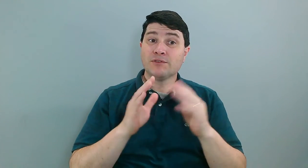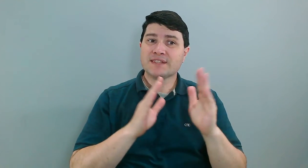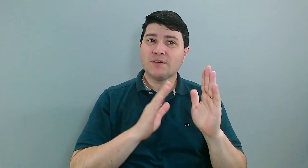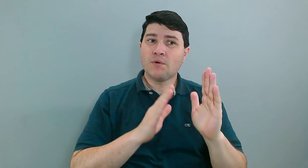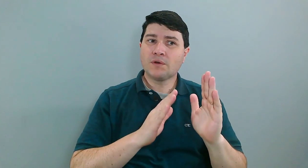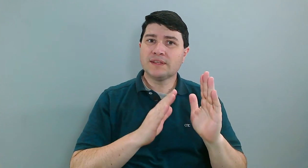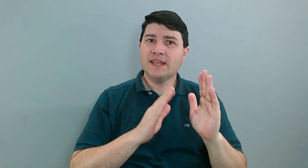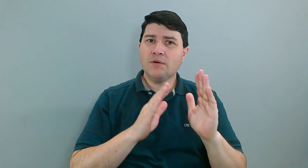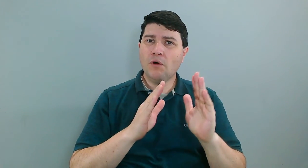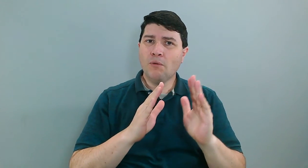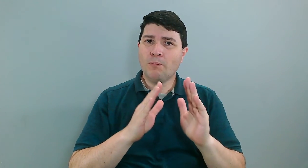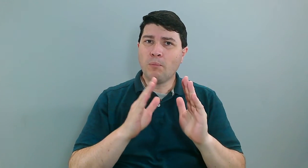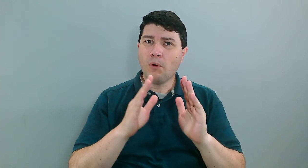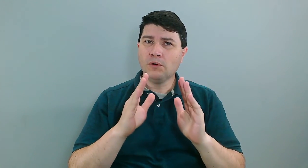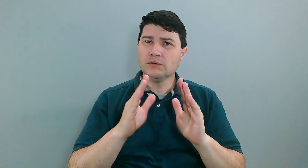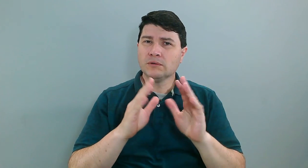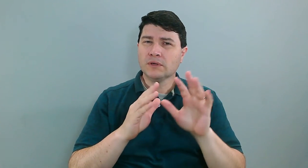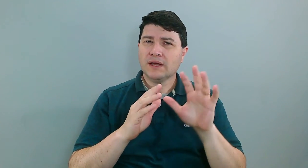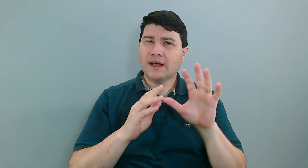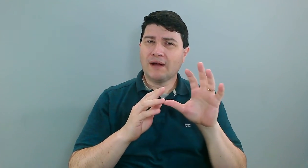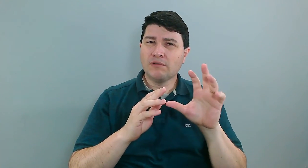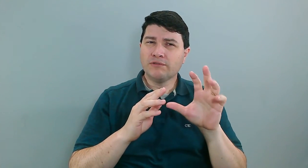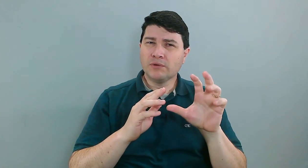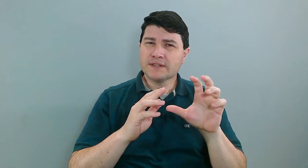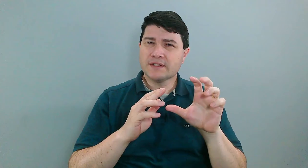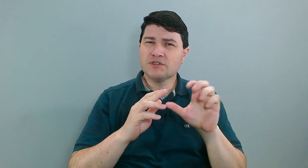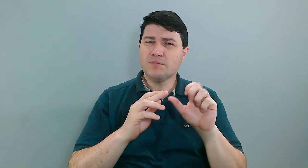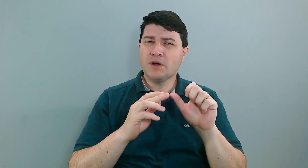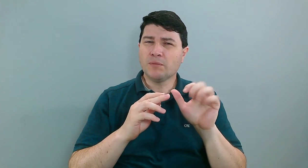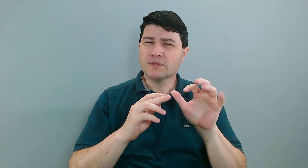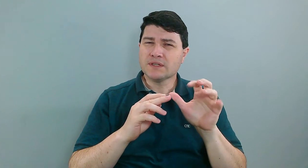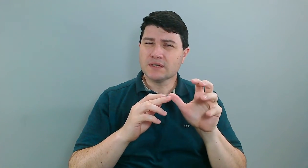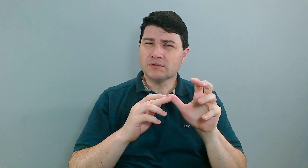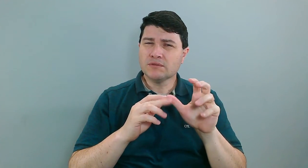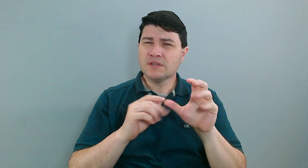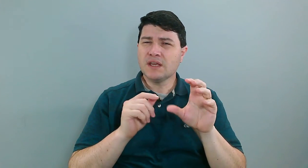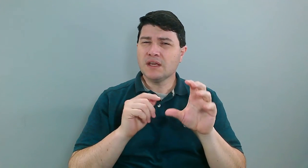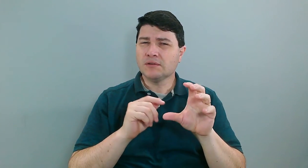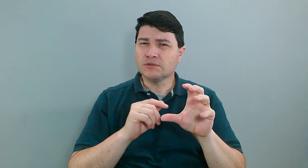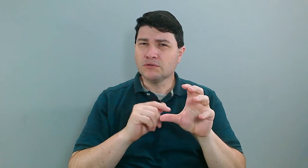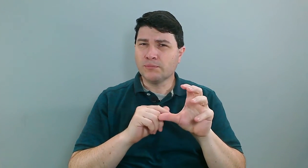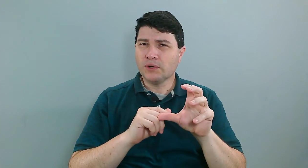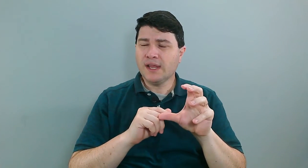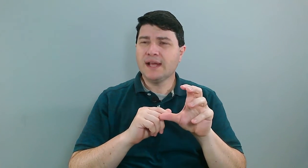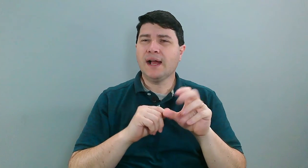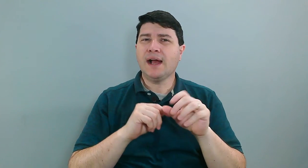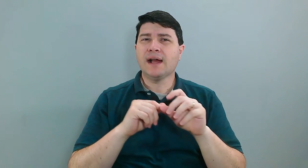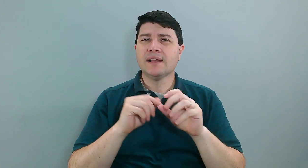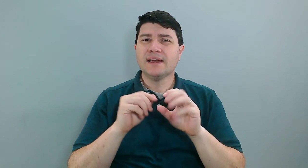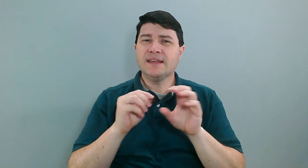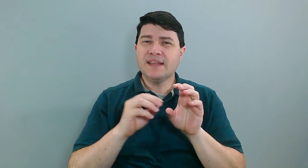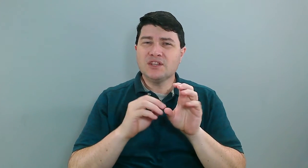Você decompondo a configuração de mão, posição dos dedos, do polegar,